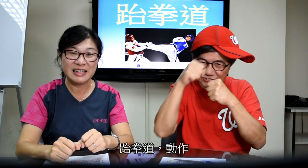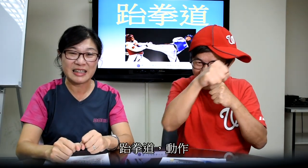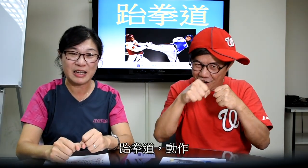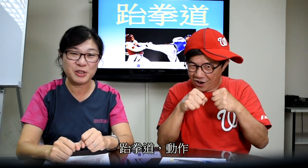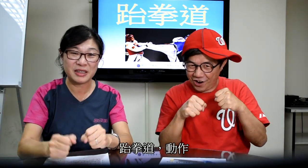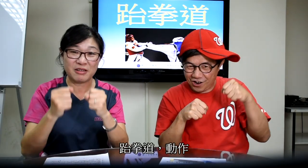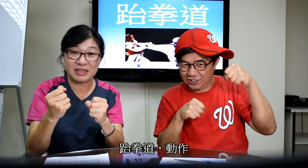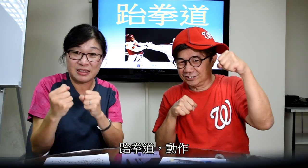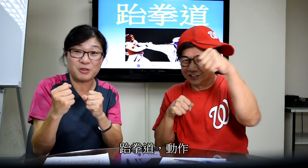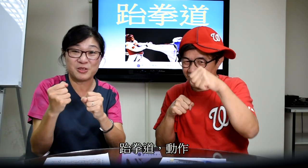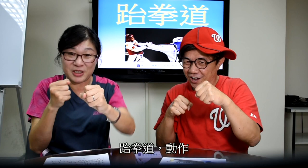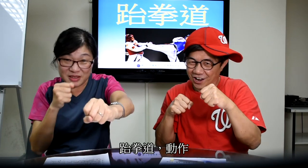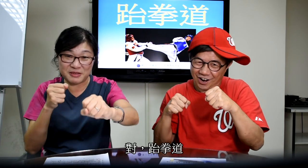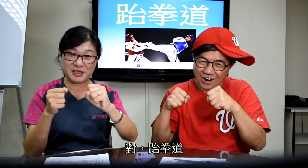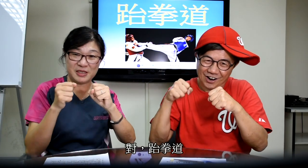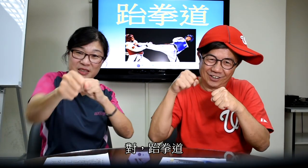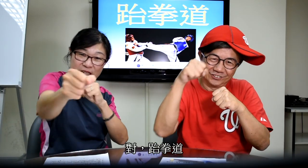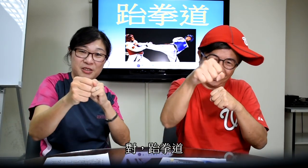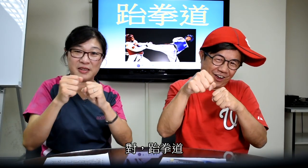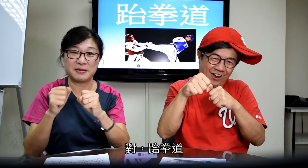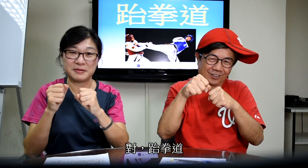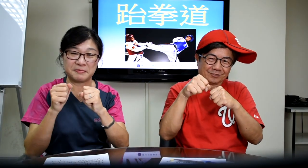跆拳道动作，对，跆拳道。